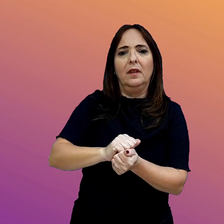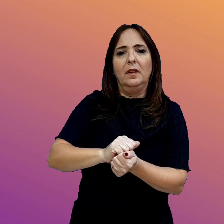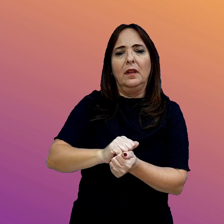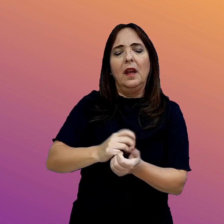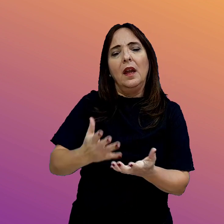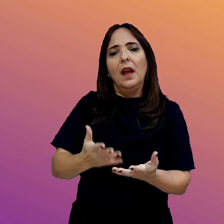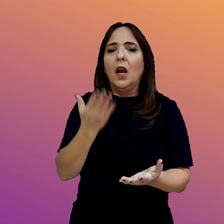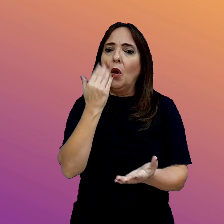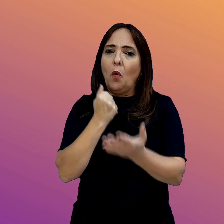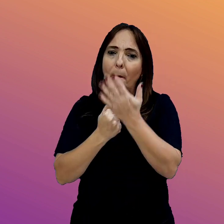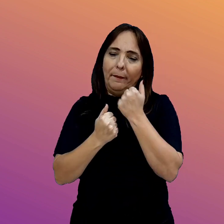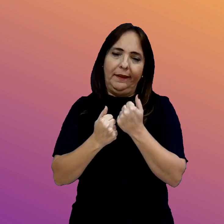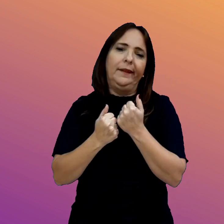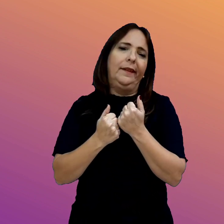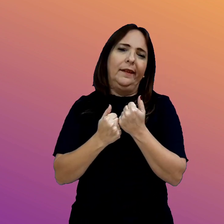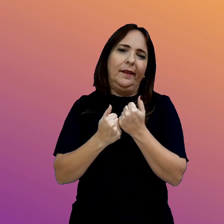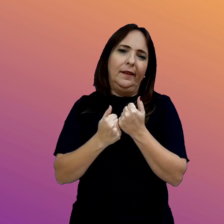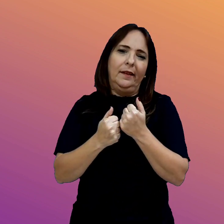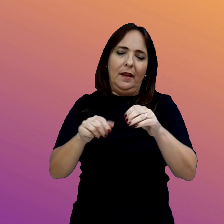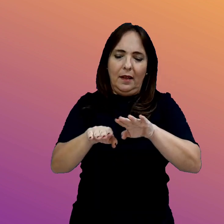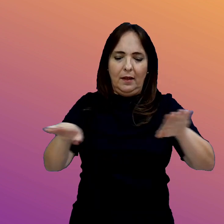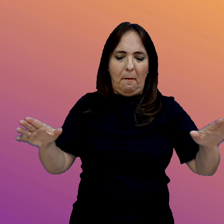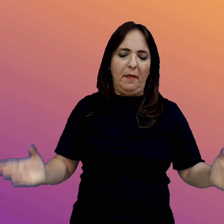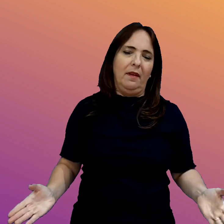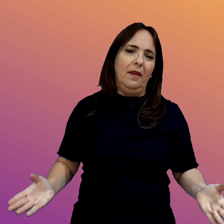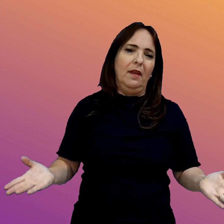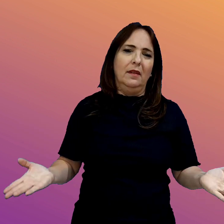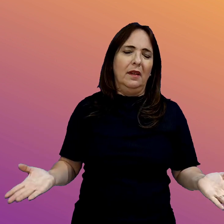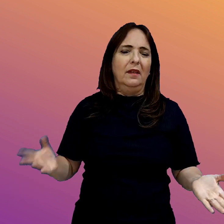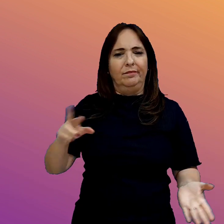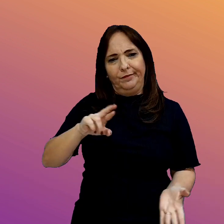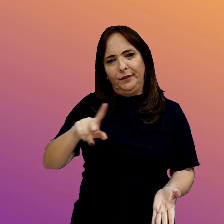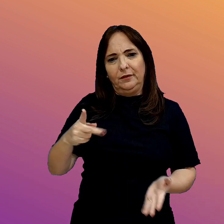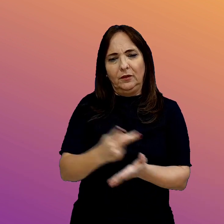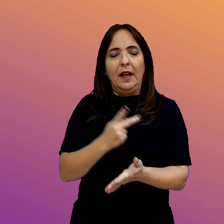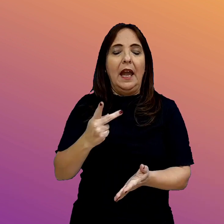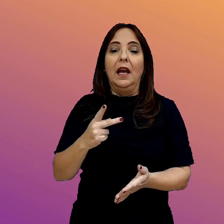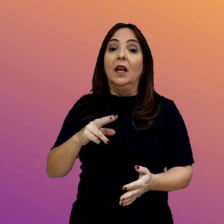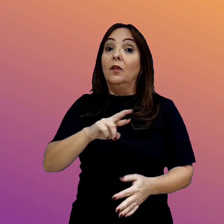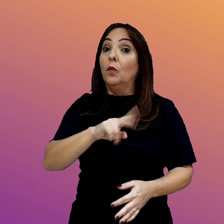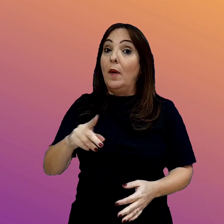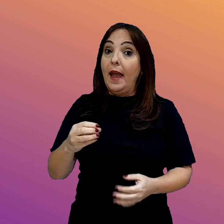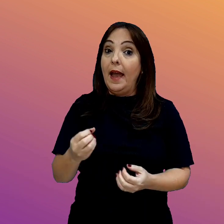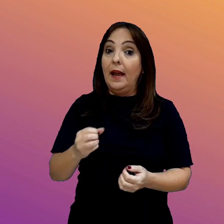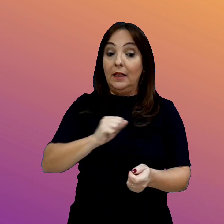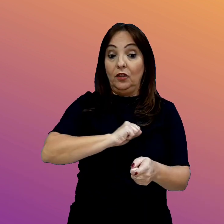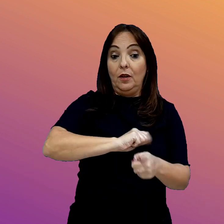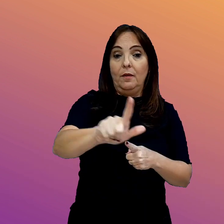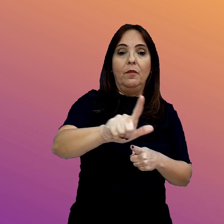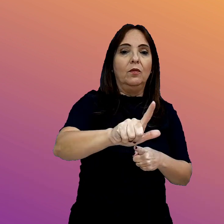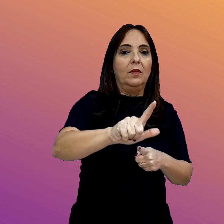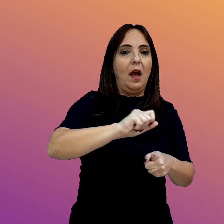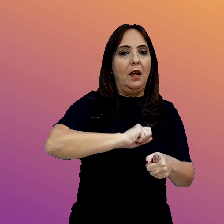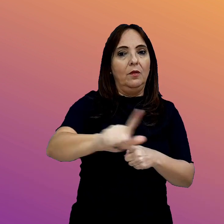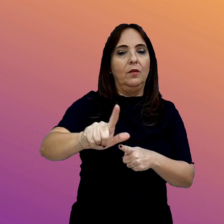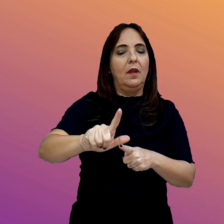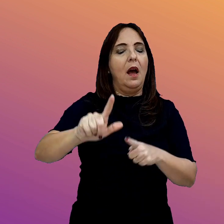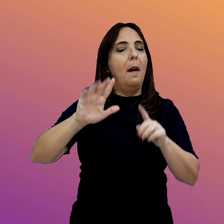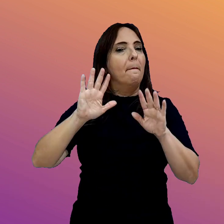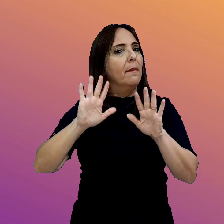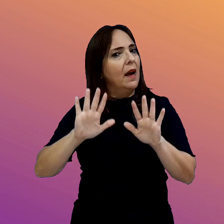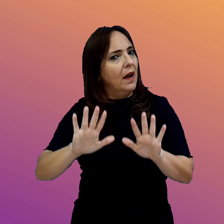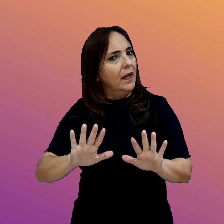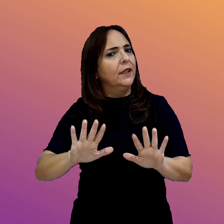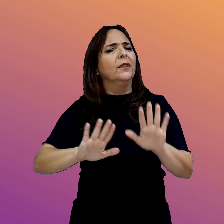aí. Não estou dizendo que esse pai tem que colocar o filho para fora de casa, não. Mas tem que promover uma saída saudável desse filho de casa.